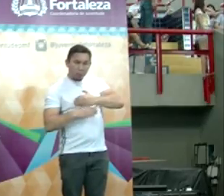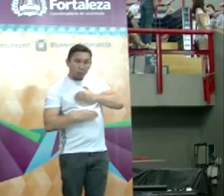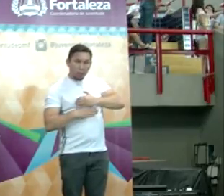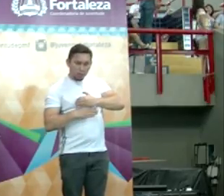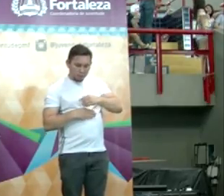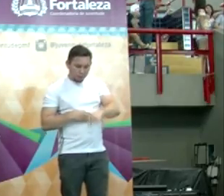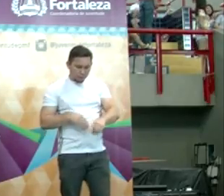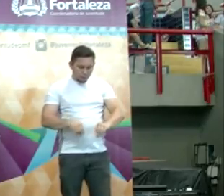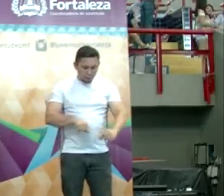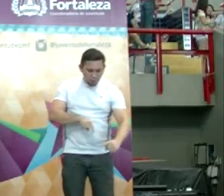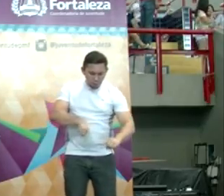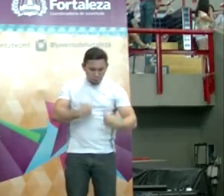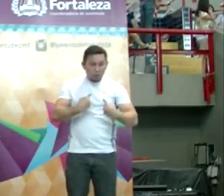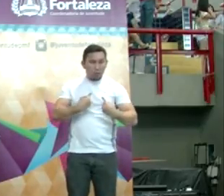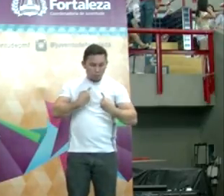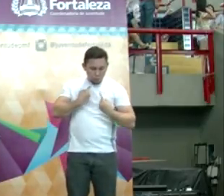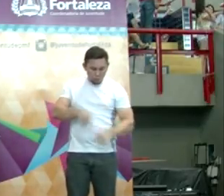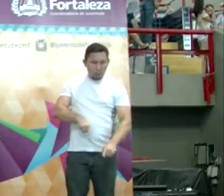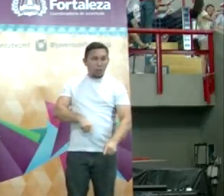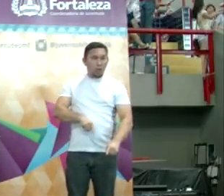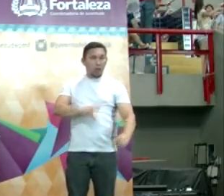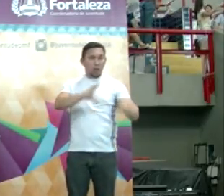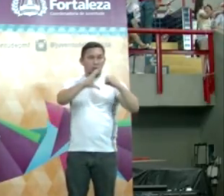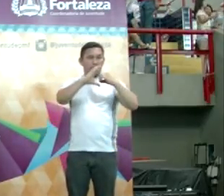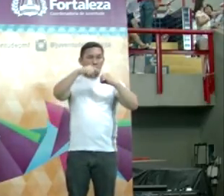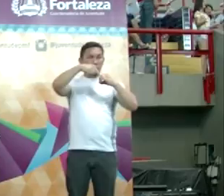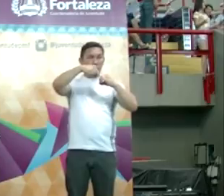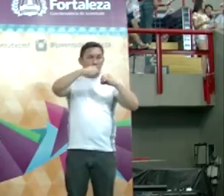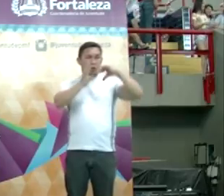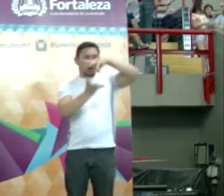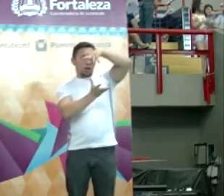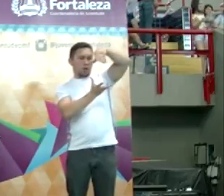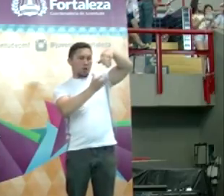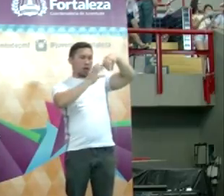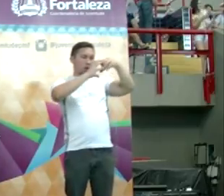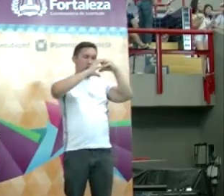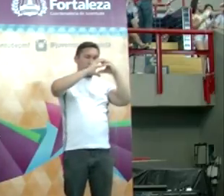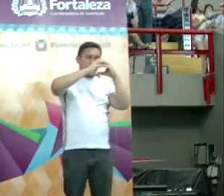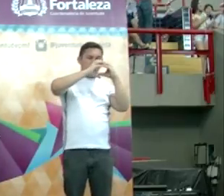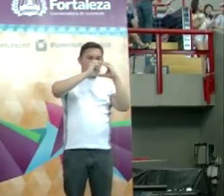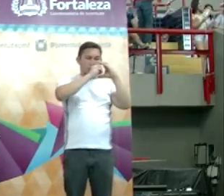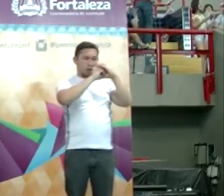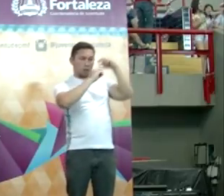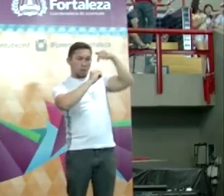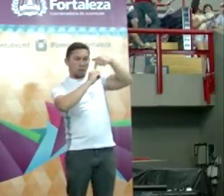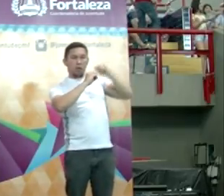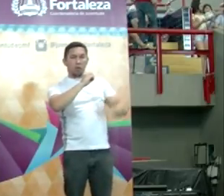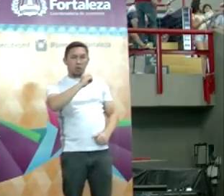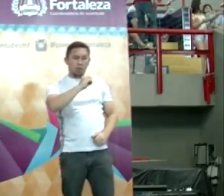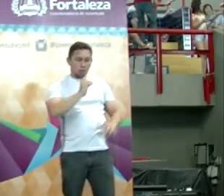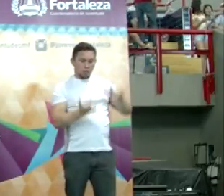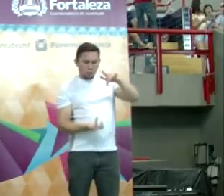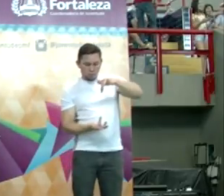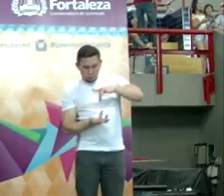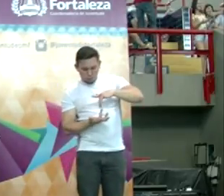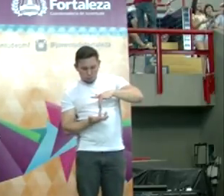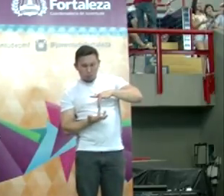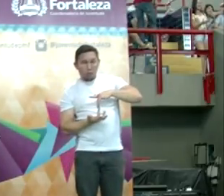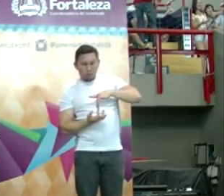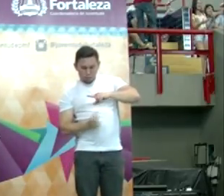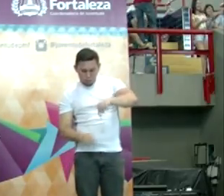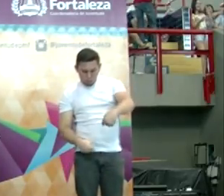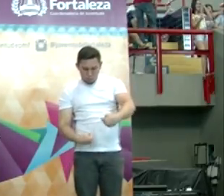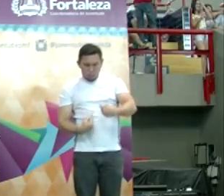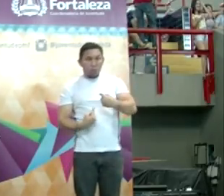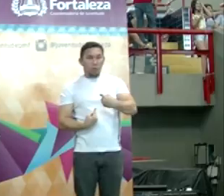terra age em mim e eu ajo no centro da terra. Eu estou em contato com o palco reage em